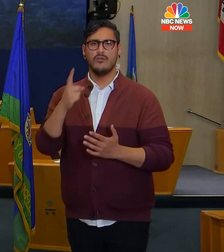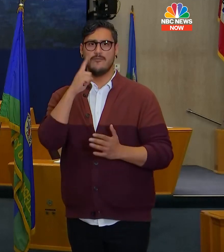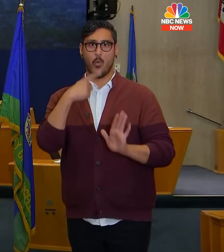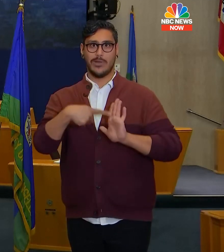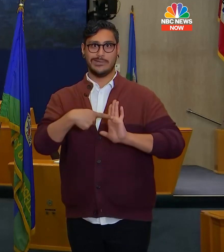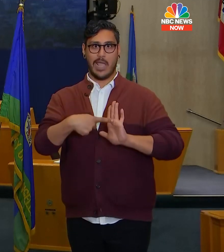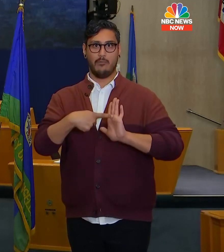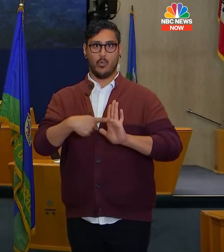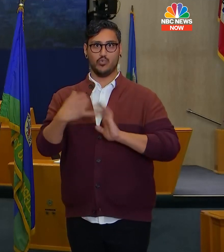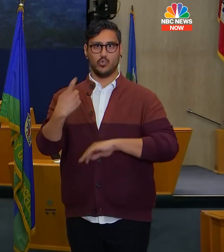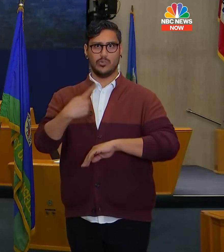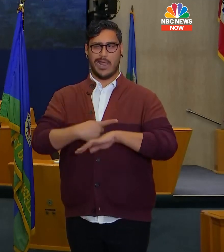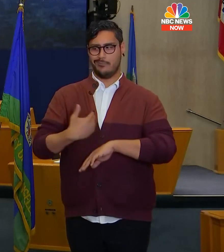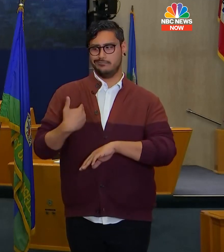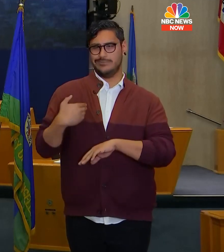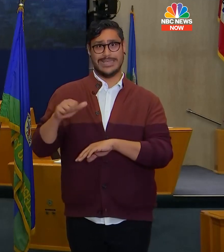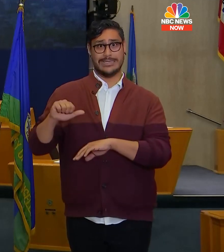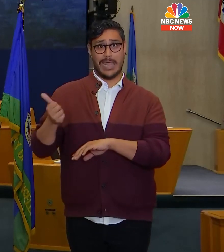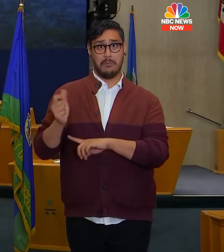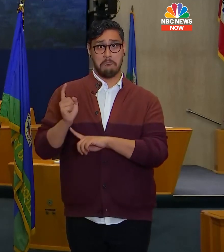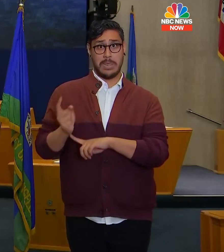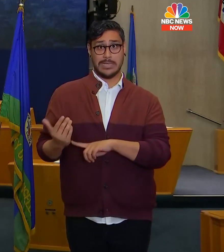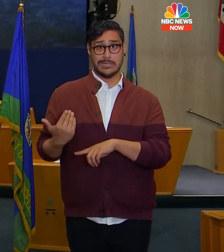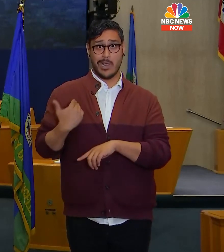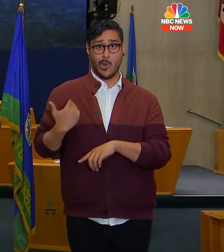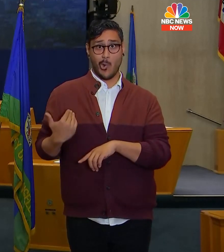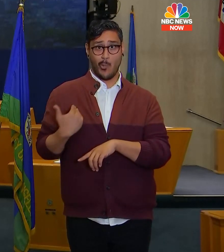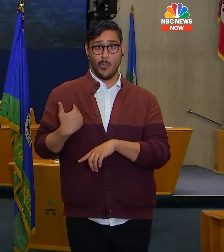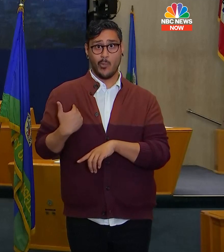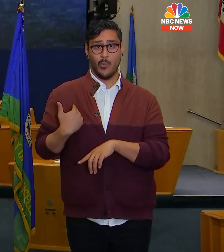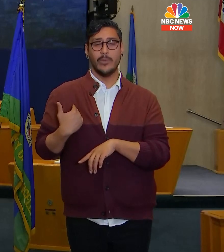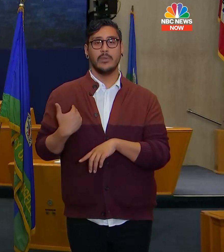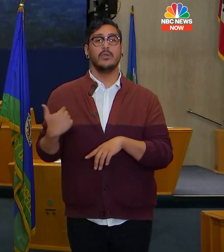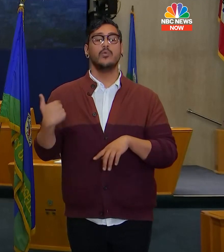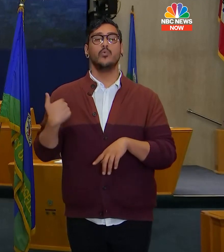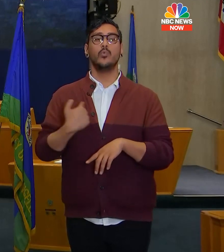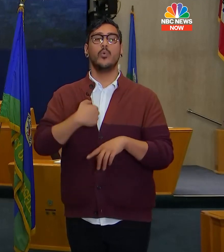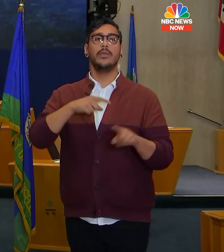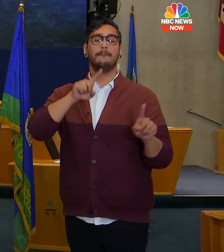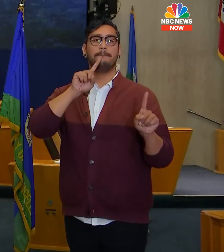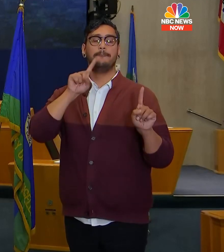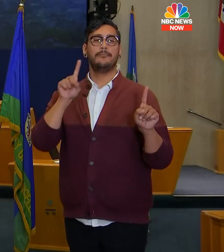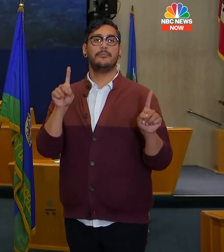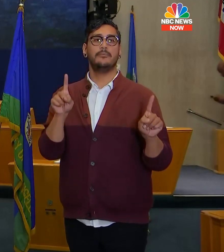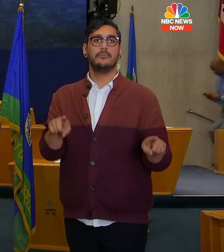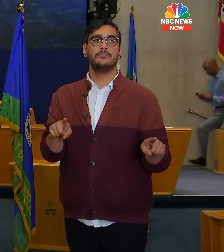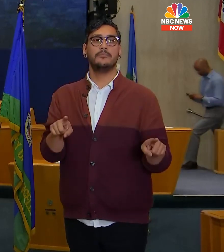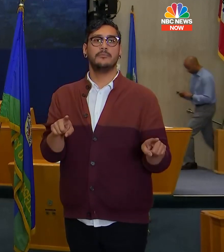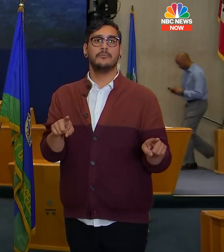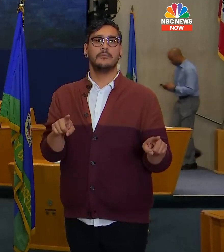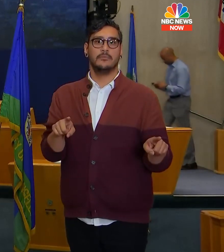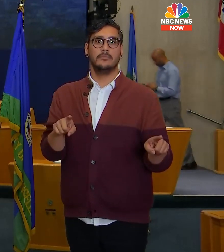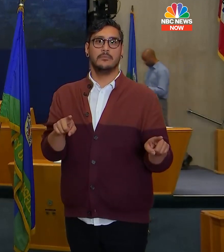hace unos 10 minutos, dirigimos al centro de